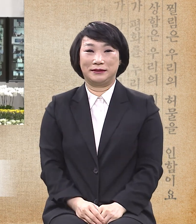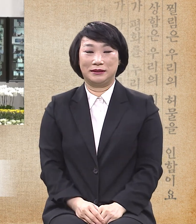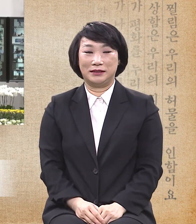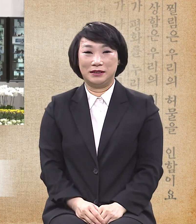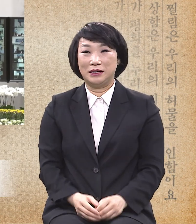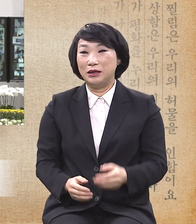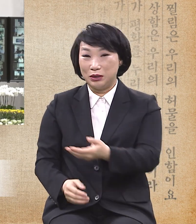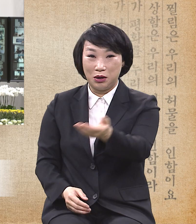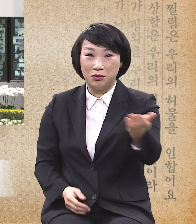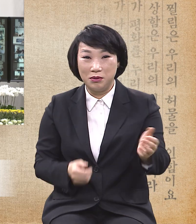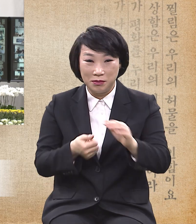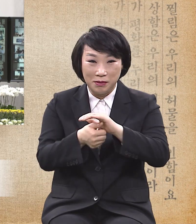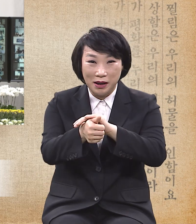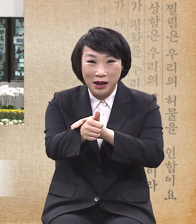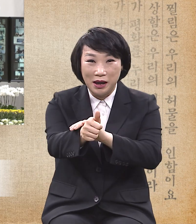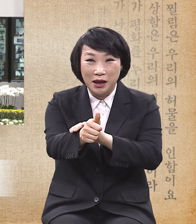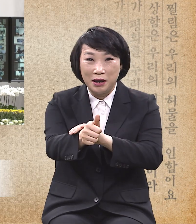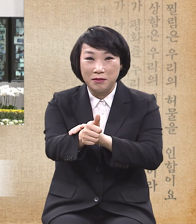뱀이